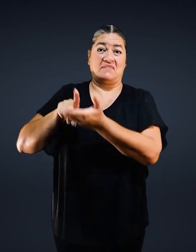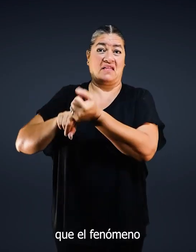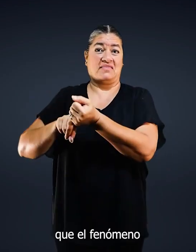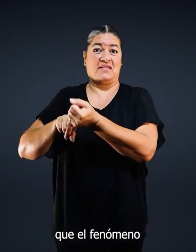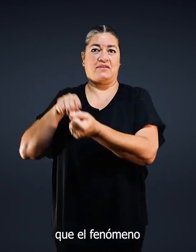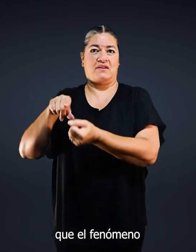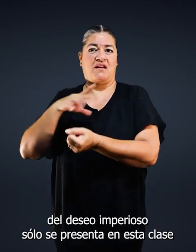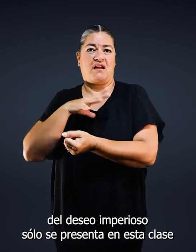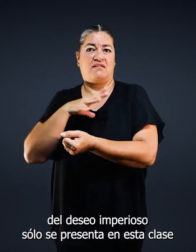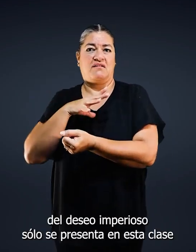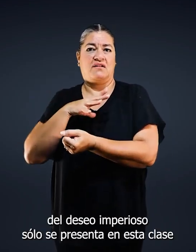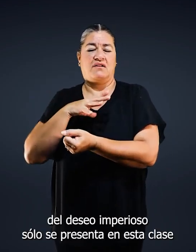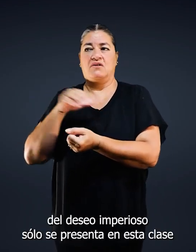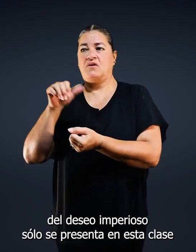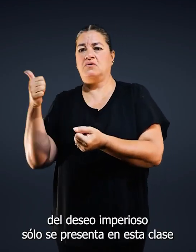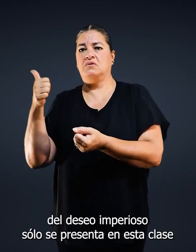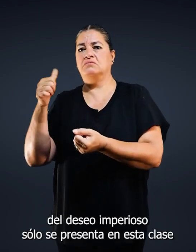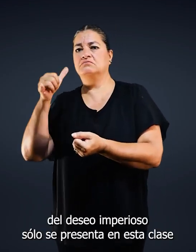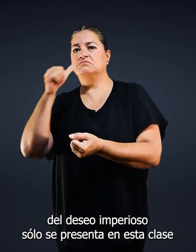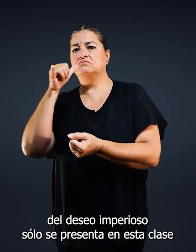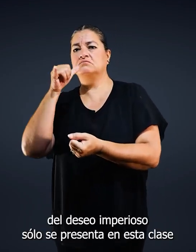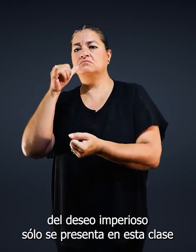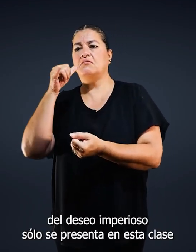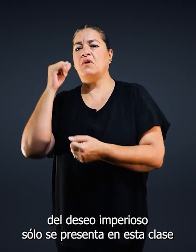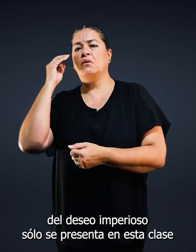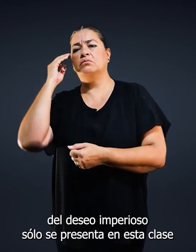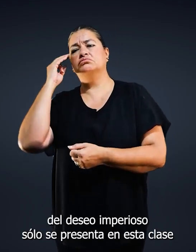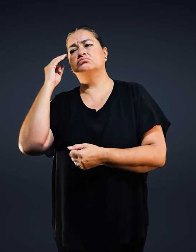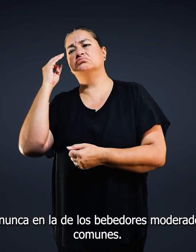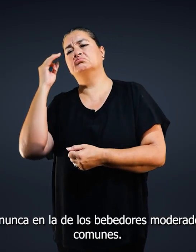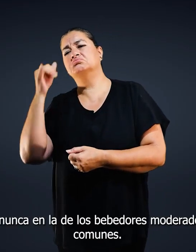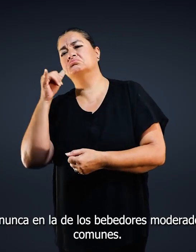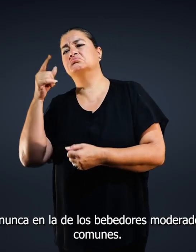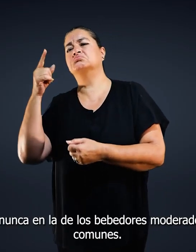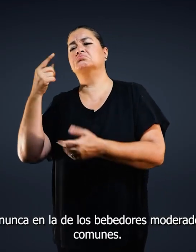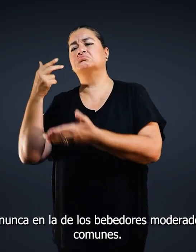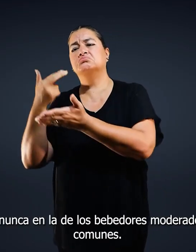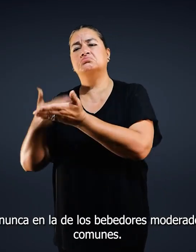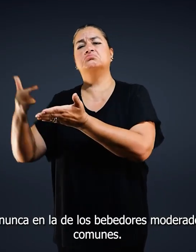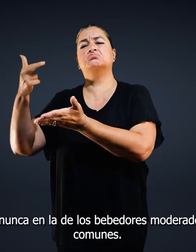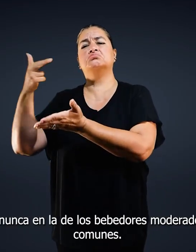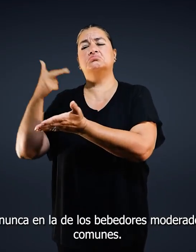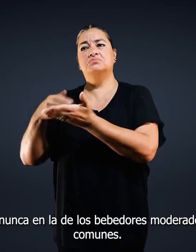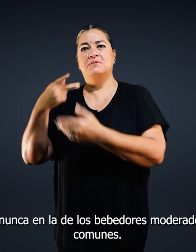Que el fenómeno del deseo imperioso solo se presenta en esta clase y nunca en la de los bebedores moderados